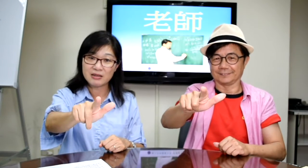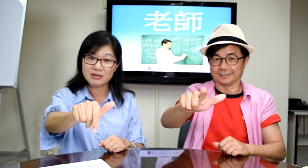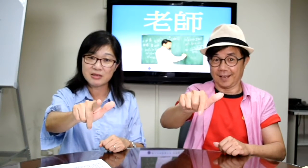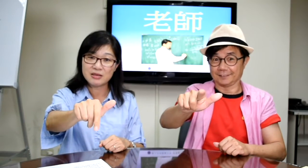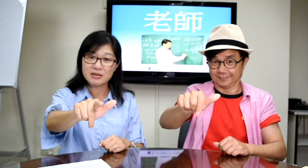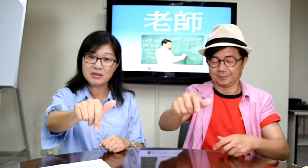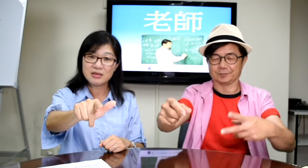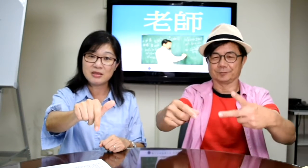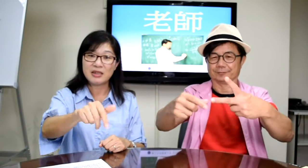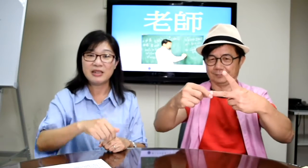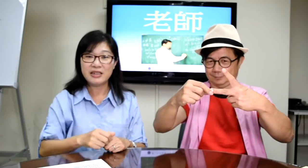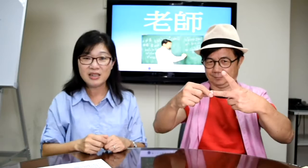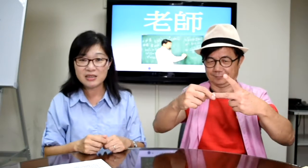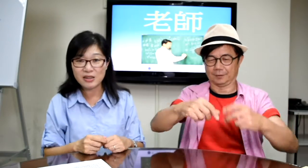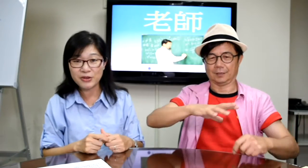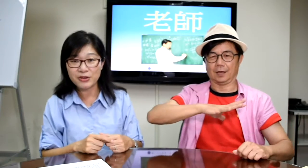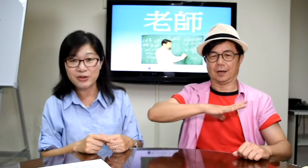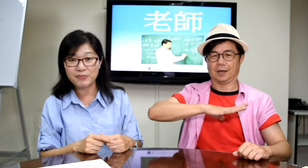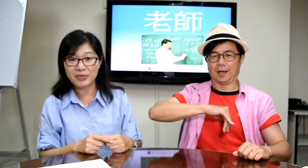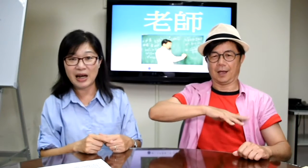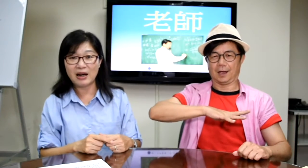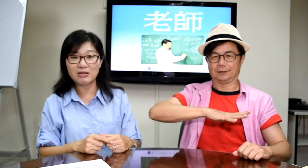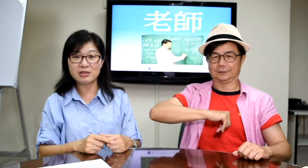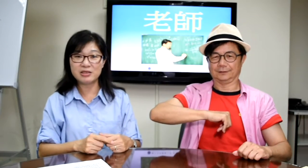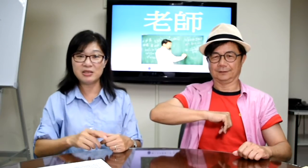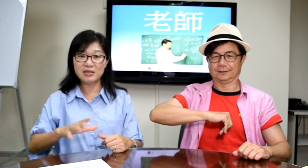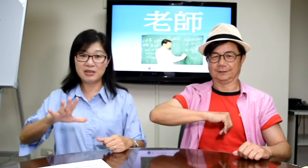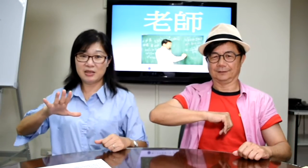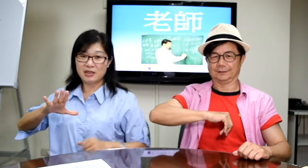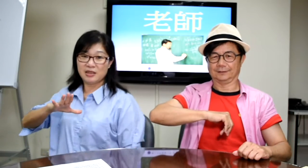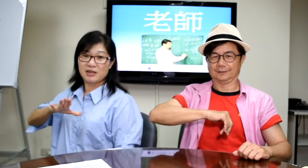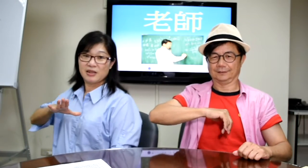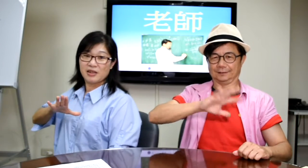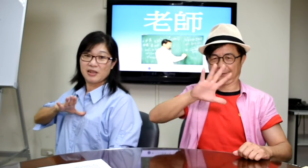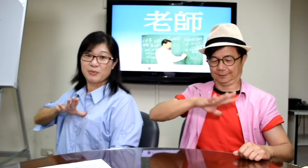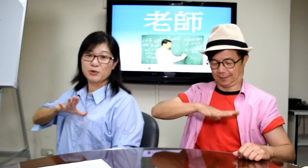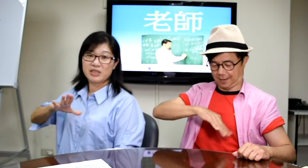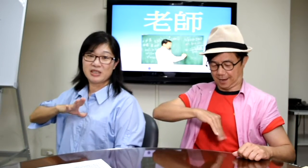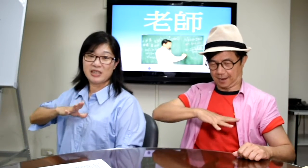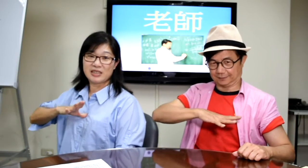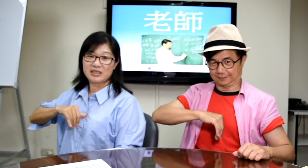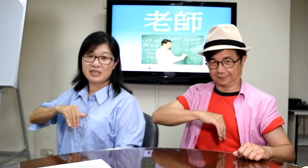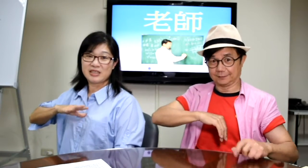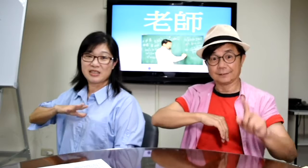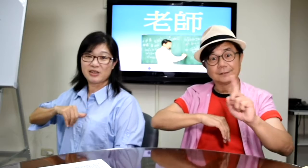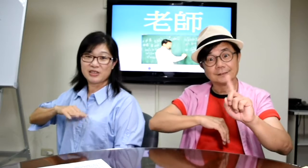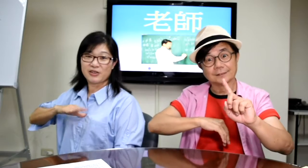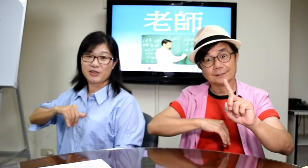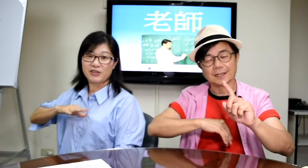师。第二个手语老师，拇指抵着四个手指头动，